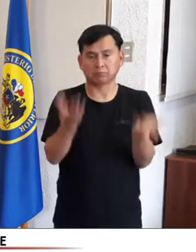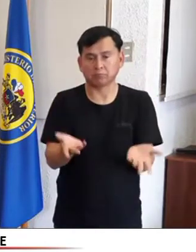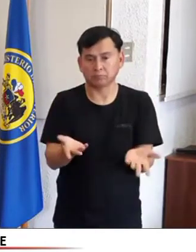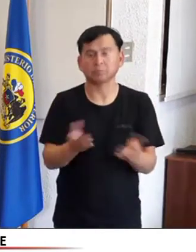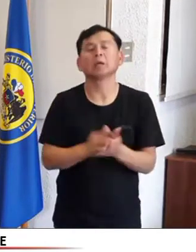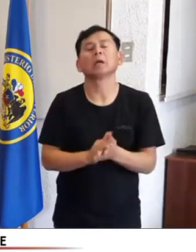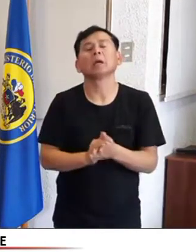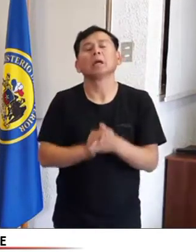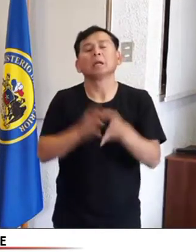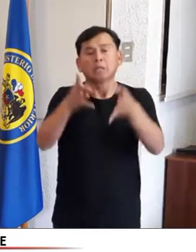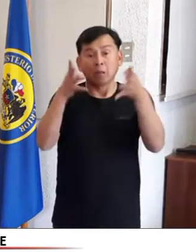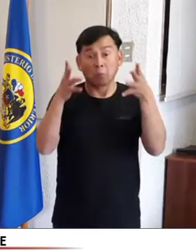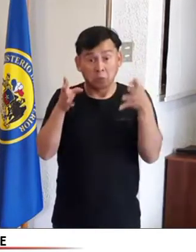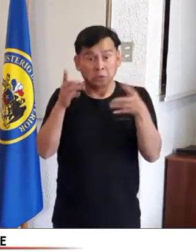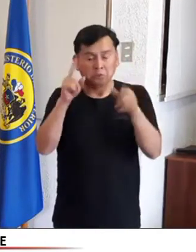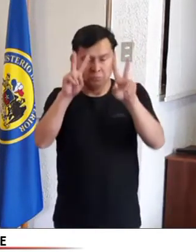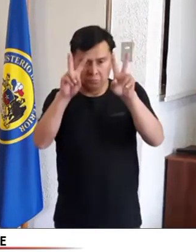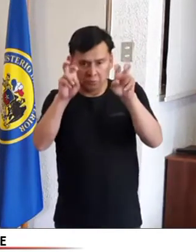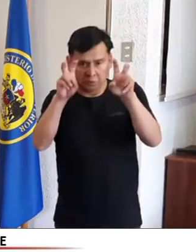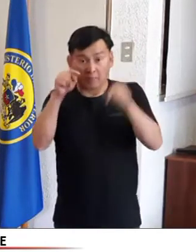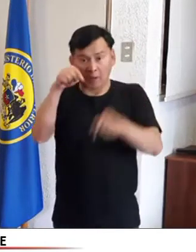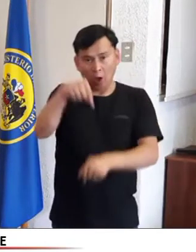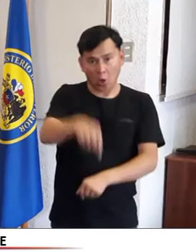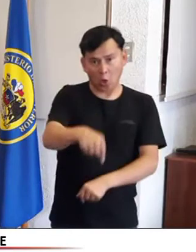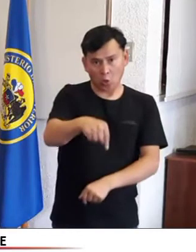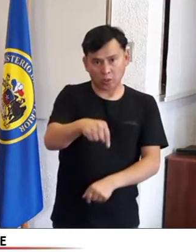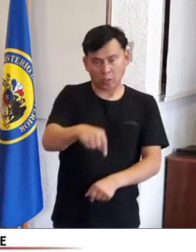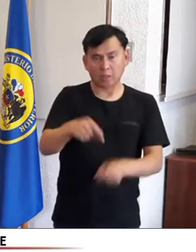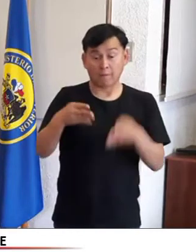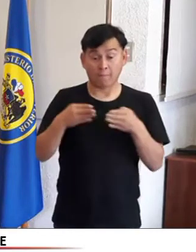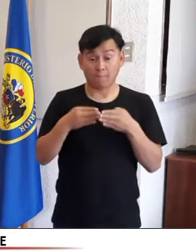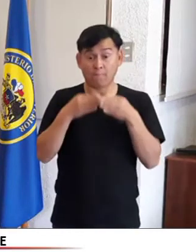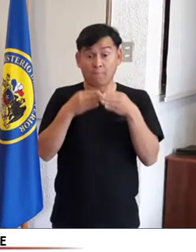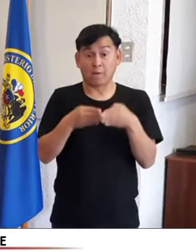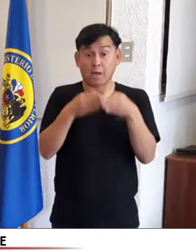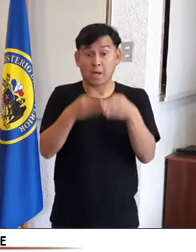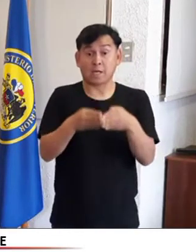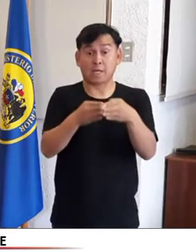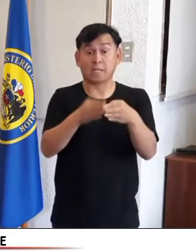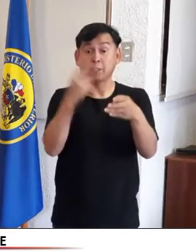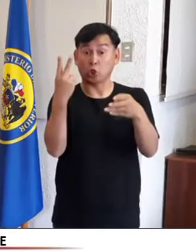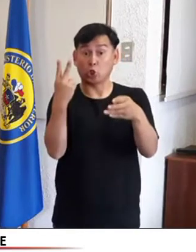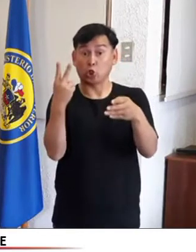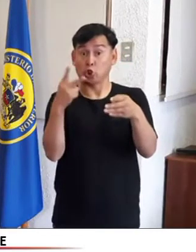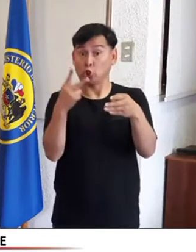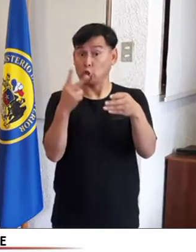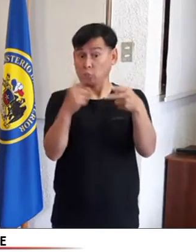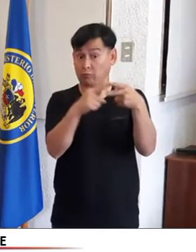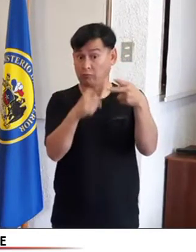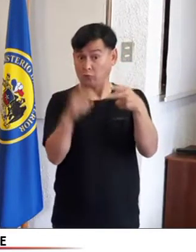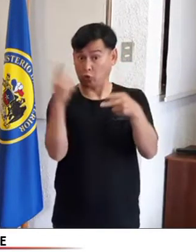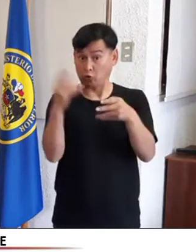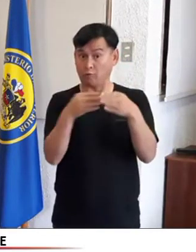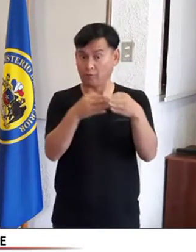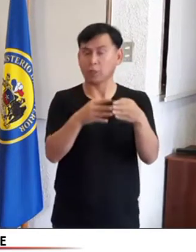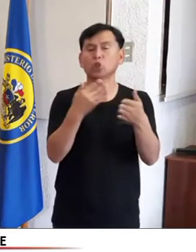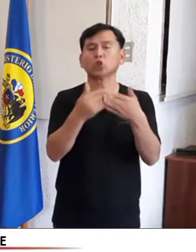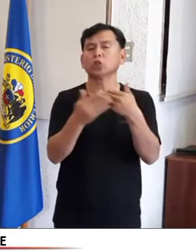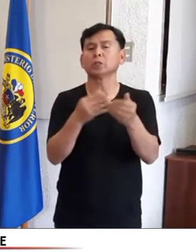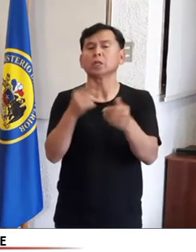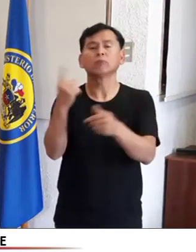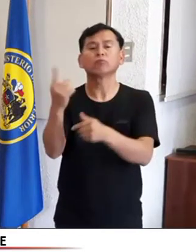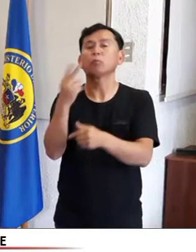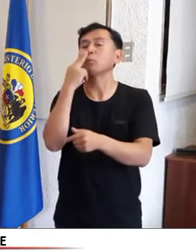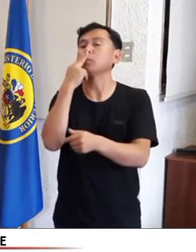transporte, podemos informar a la región que a partir de hoy los embarques de las barcazas Yacaf y Queulat serán desde el puerto de